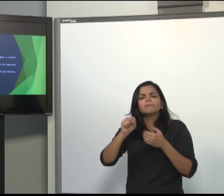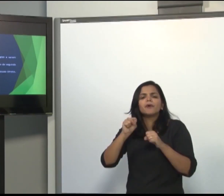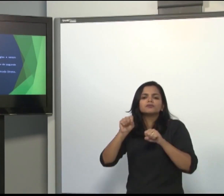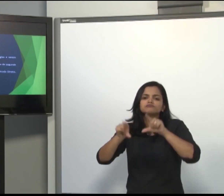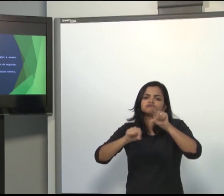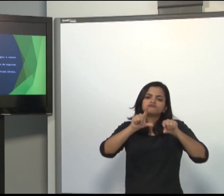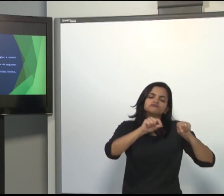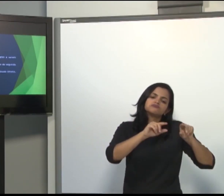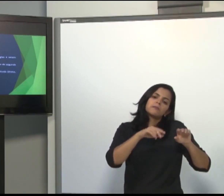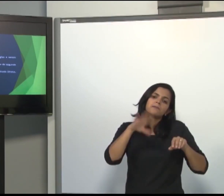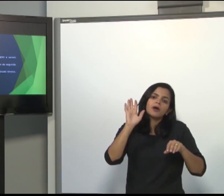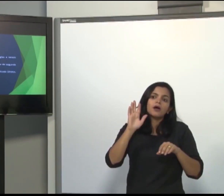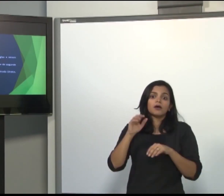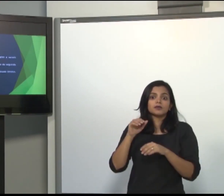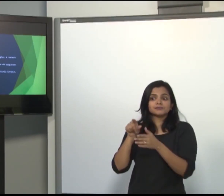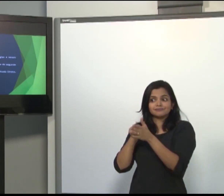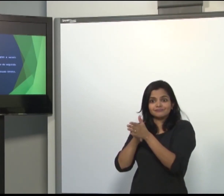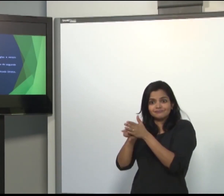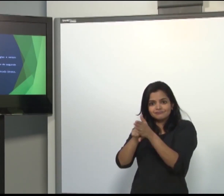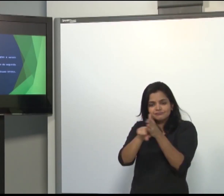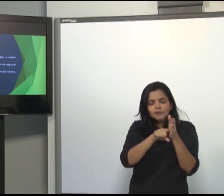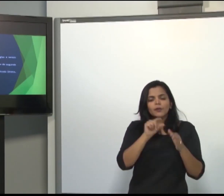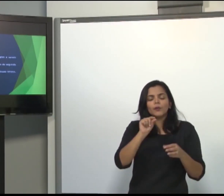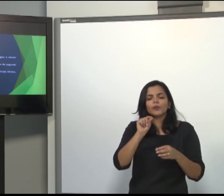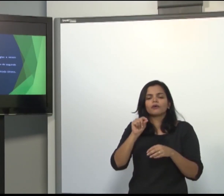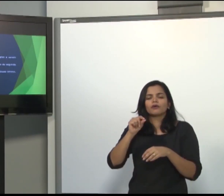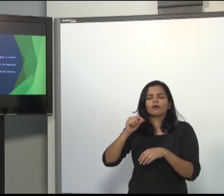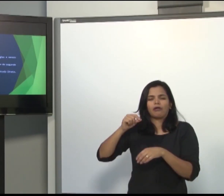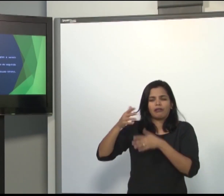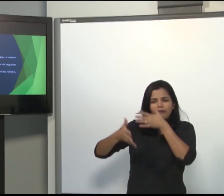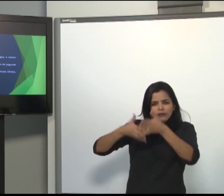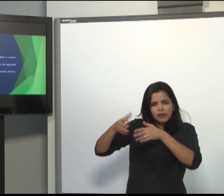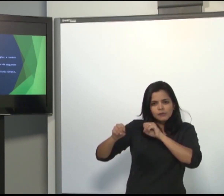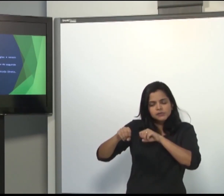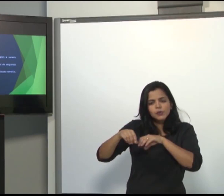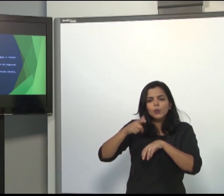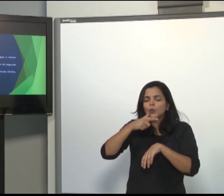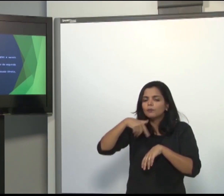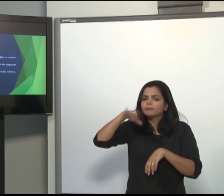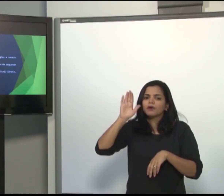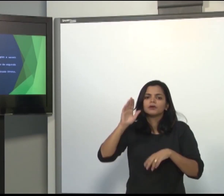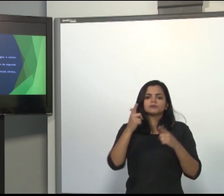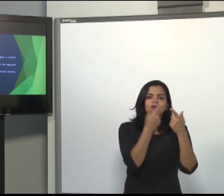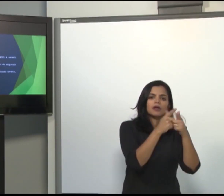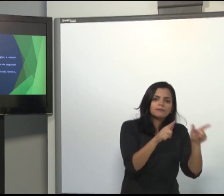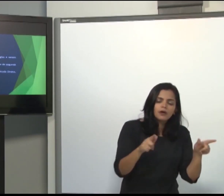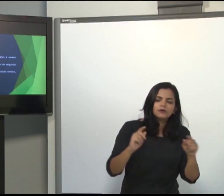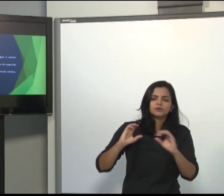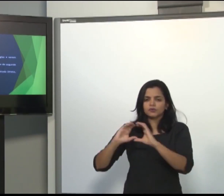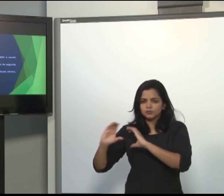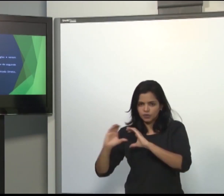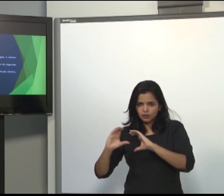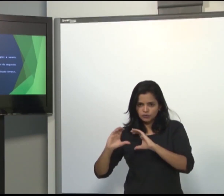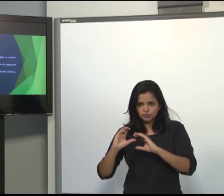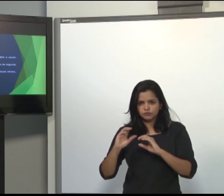selecionamos algumas que foram pesquisadas com relação à linguagem e à